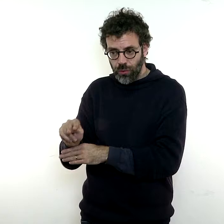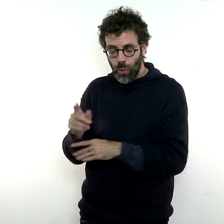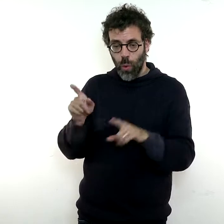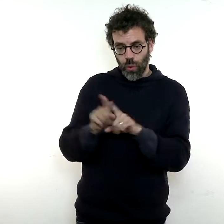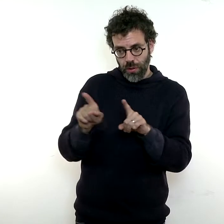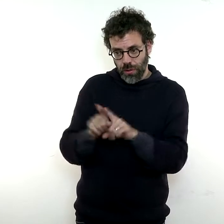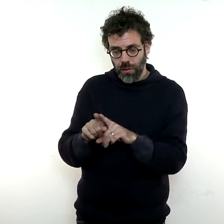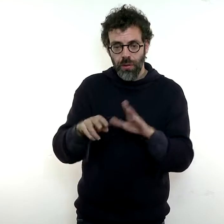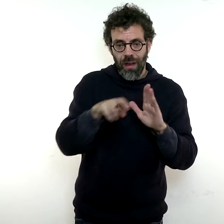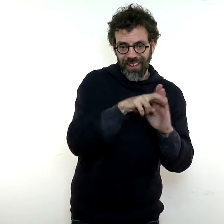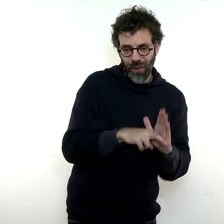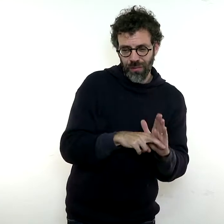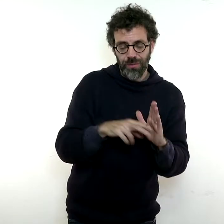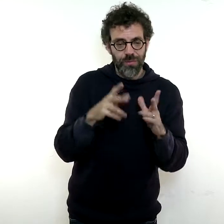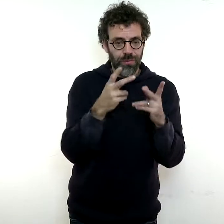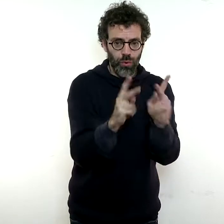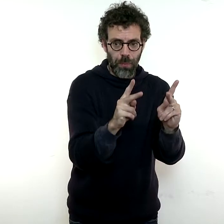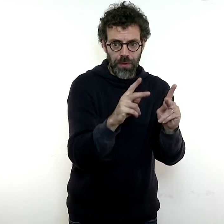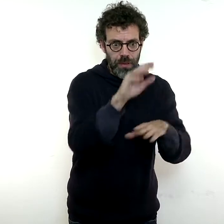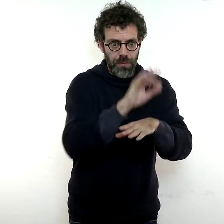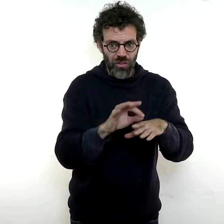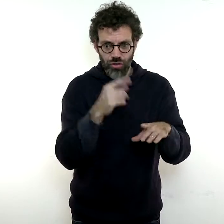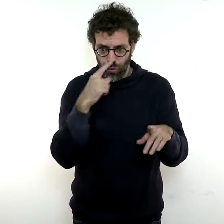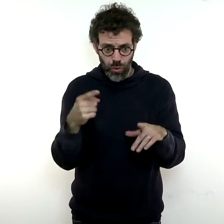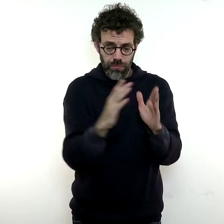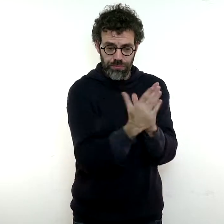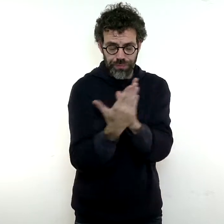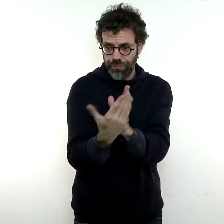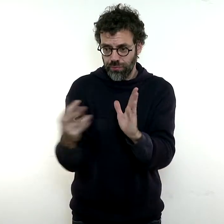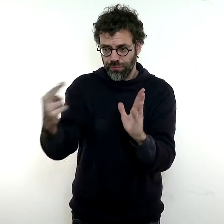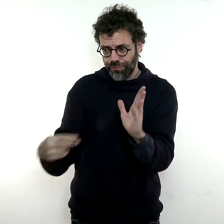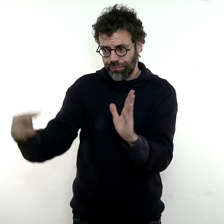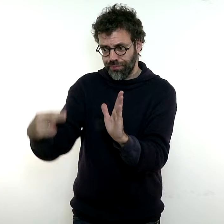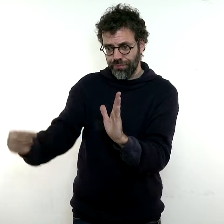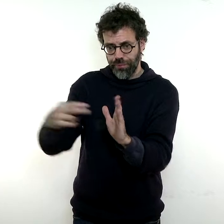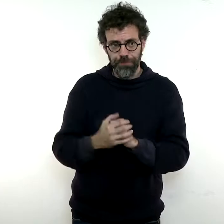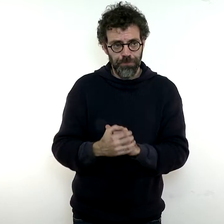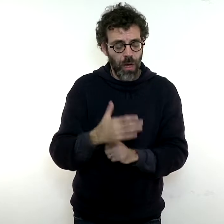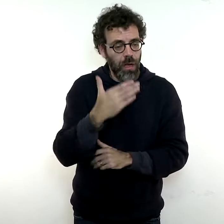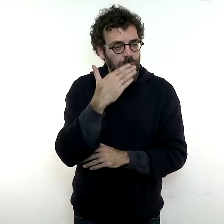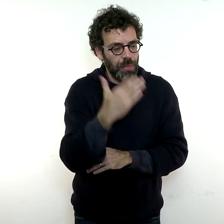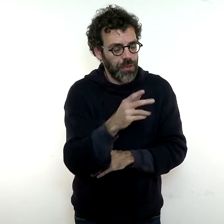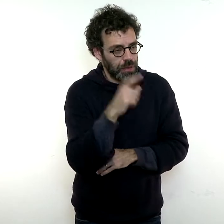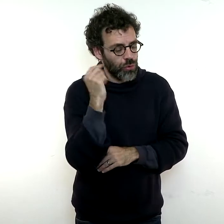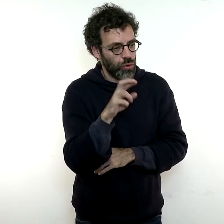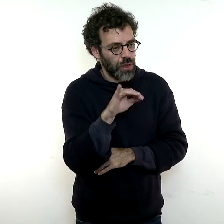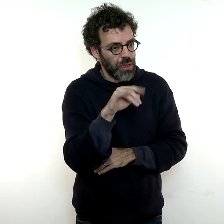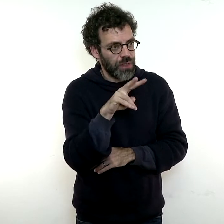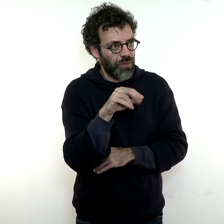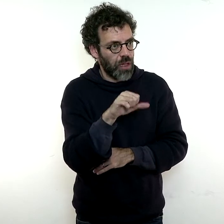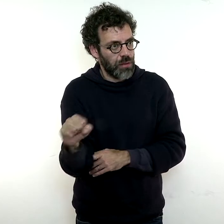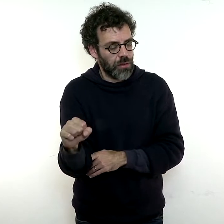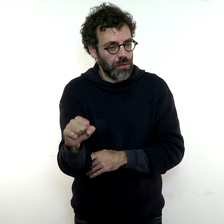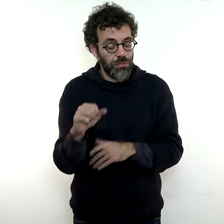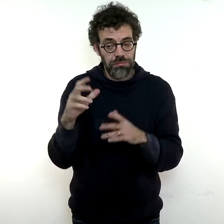d'urbanisme. Voilà, Monsieur le maire, pour cette Monsieur Rivas, merci pour cet exposé complet sur les